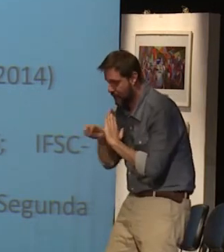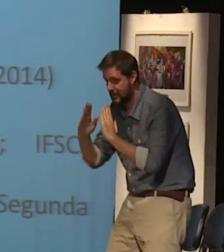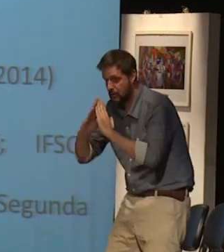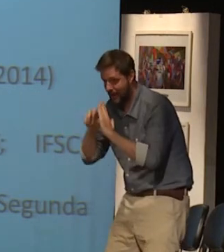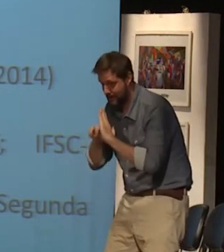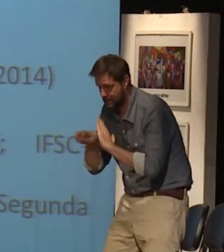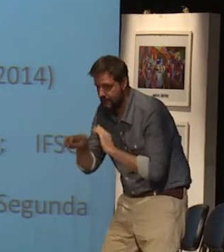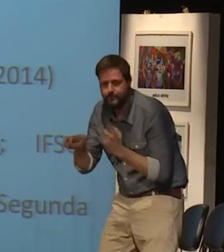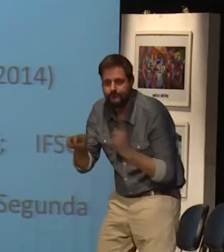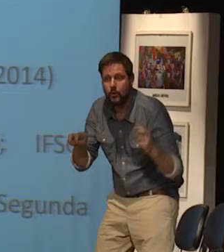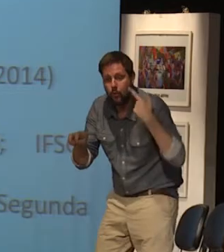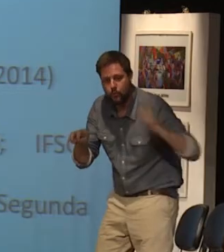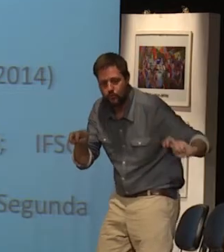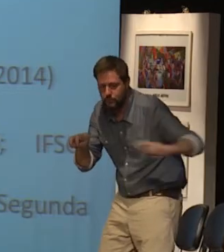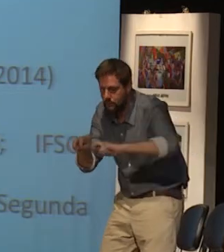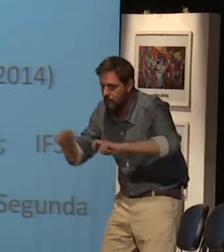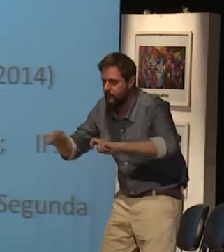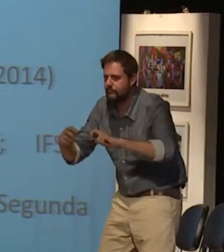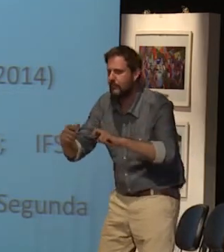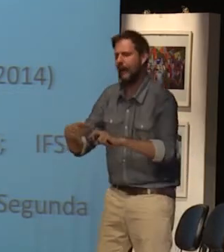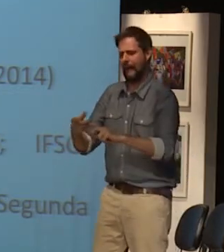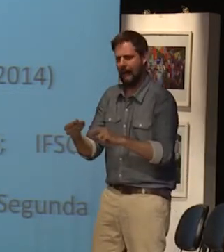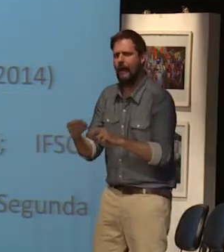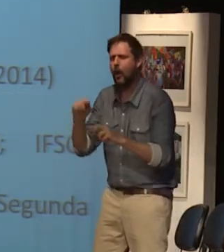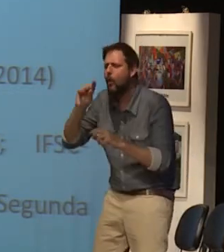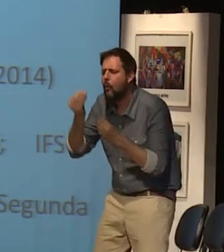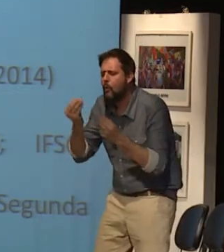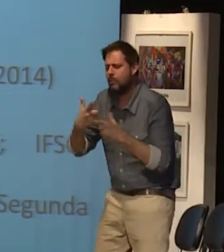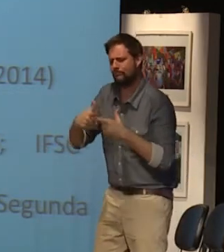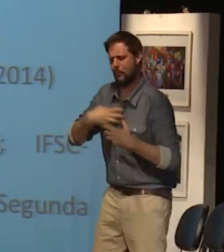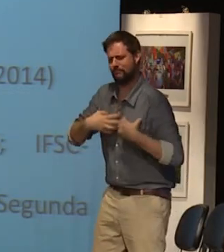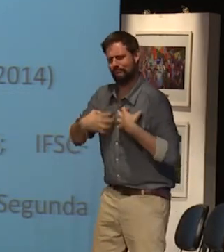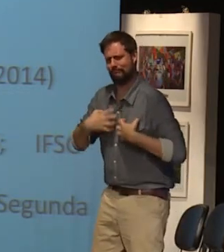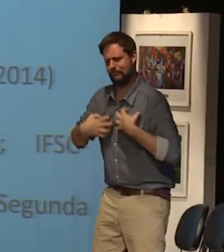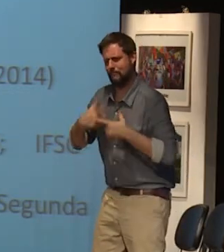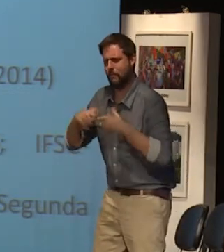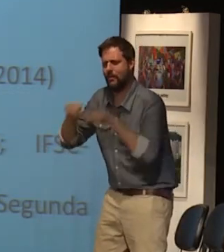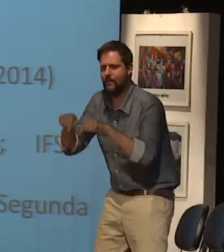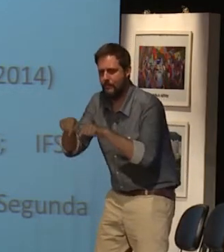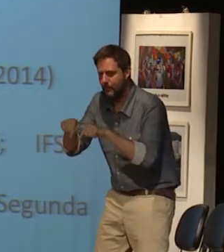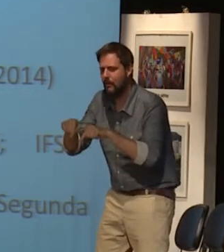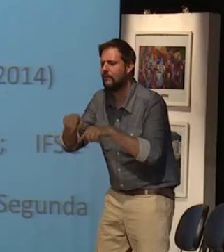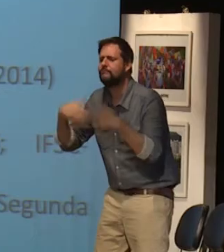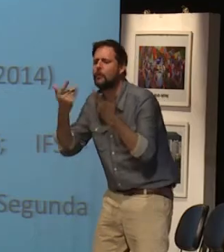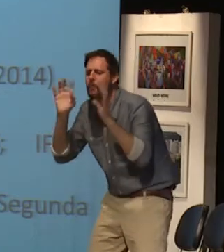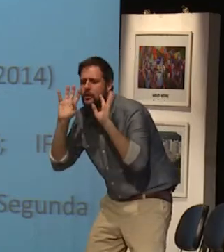espaços, né? Então, por exemplo, se a gente tem um problema ali, um conflito